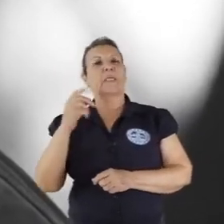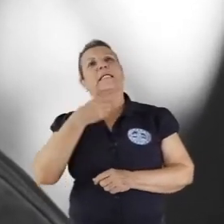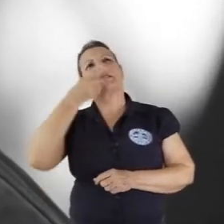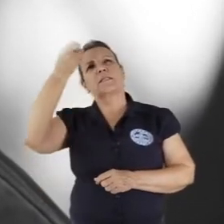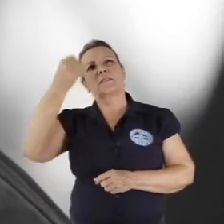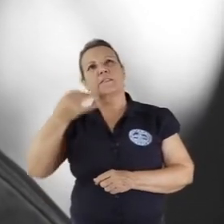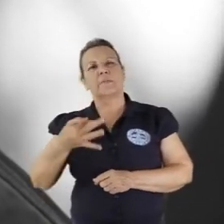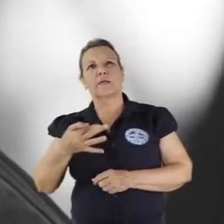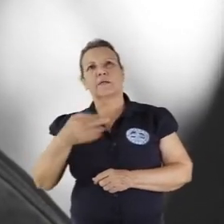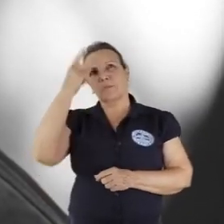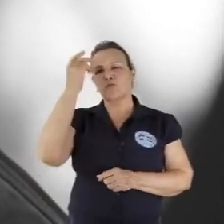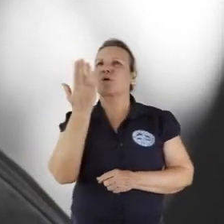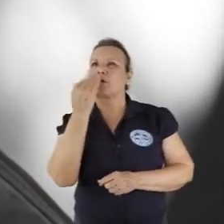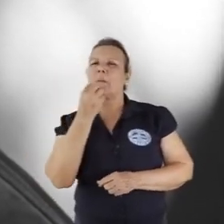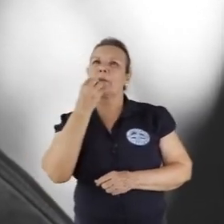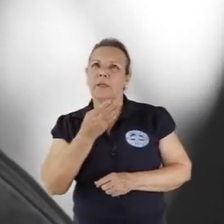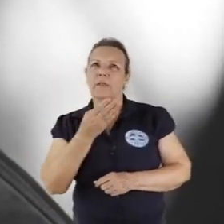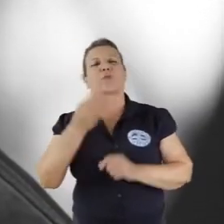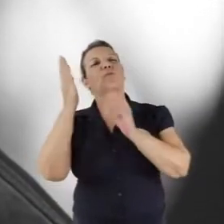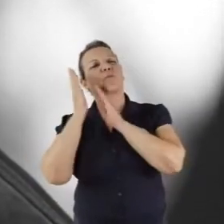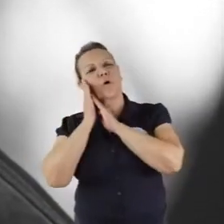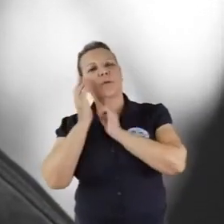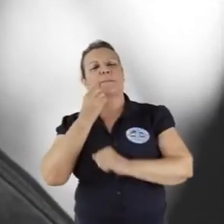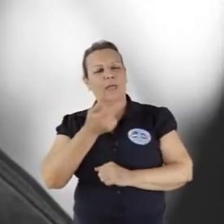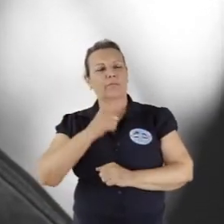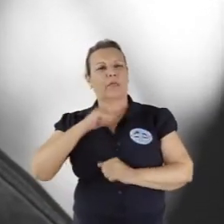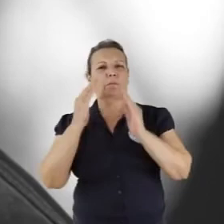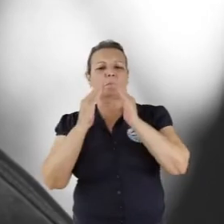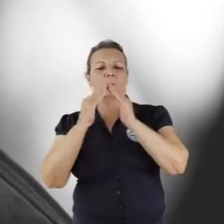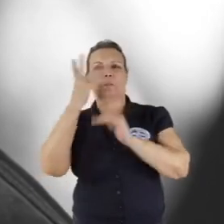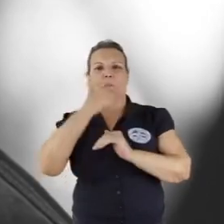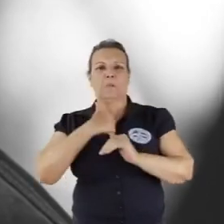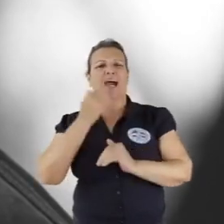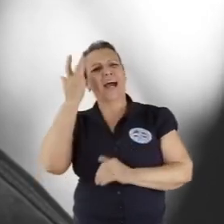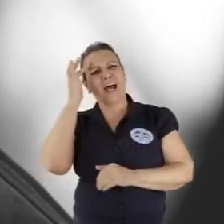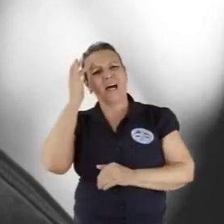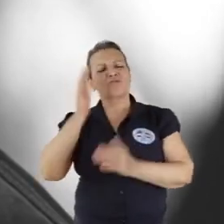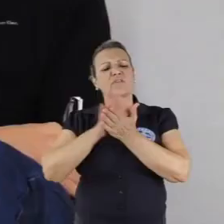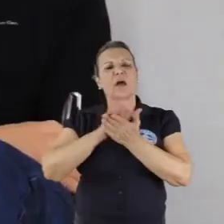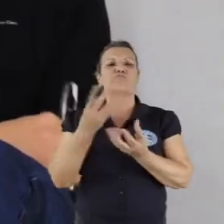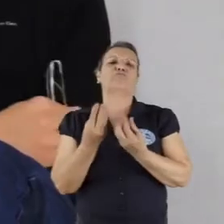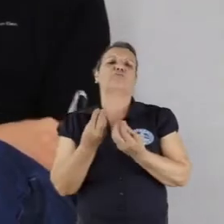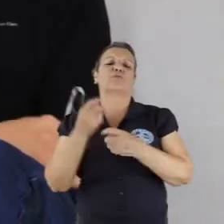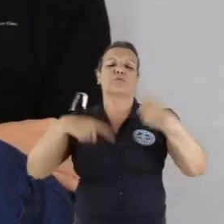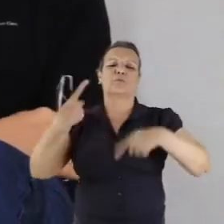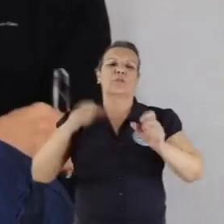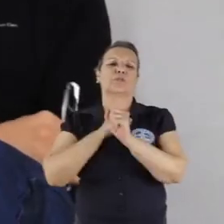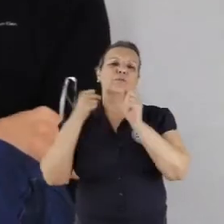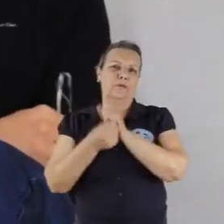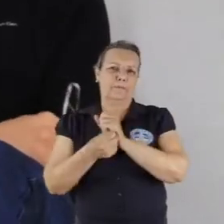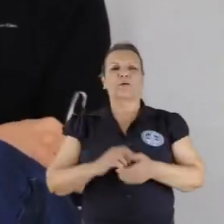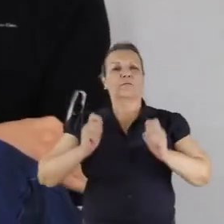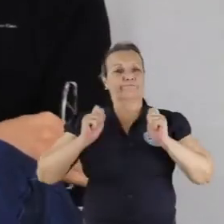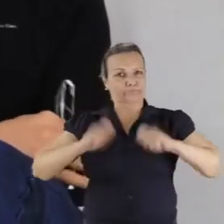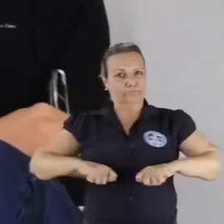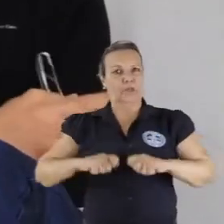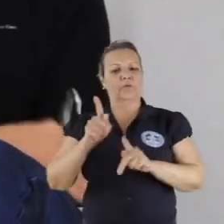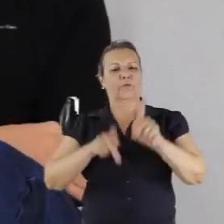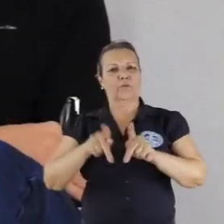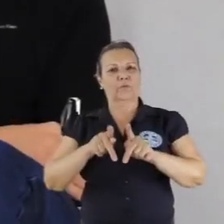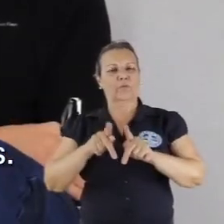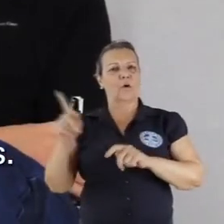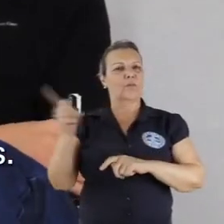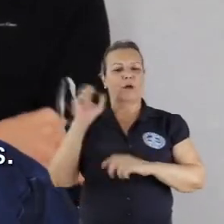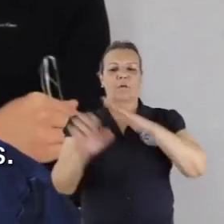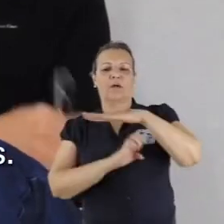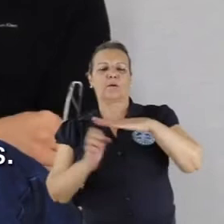boas casas, acham que se gasta demais com políticas sociais. O poder público não é uma empresa para gerar